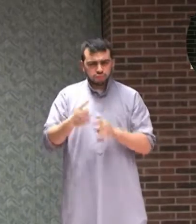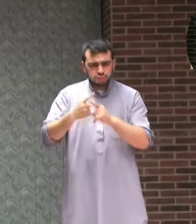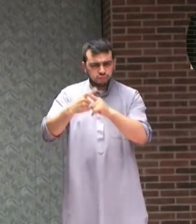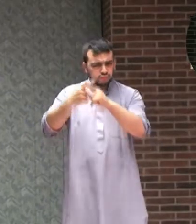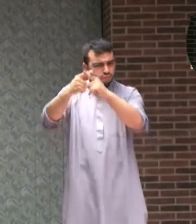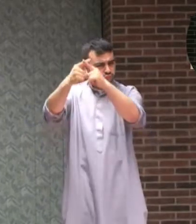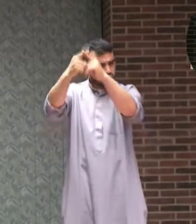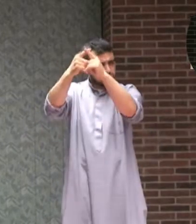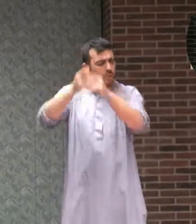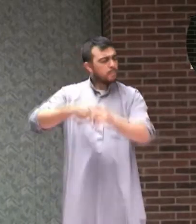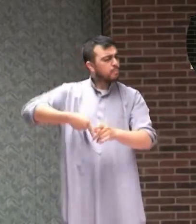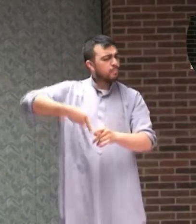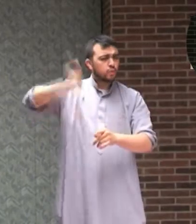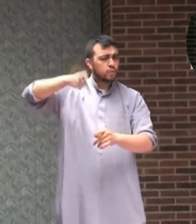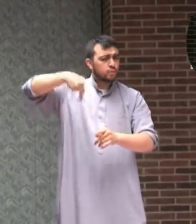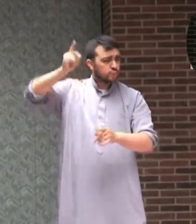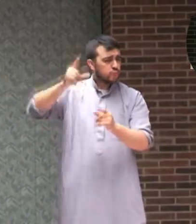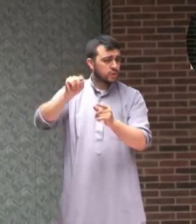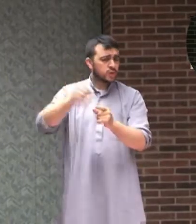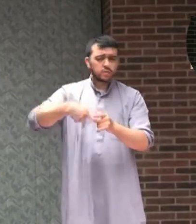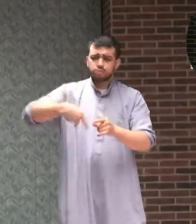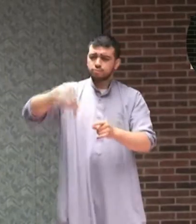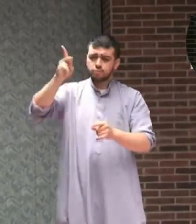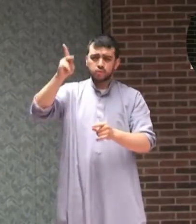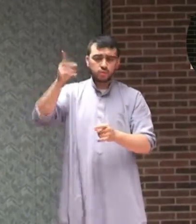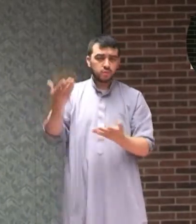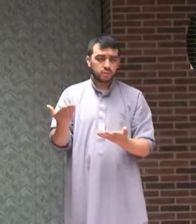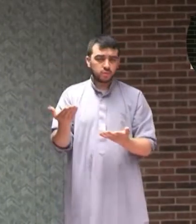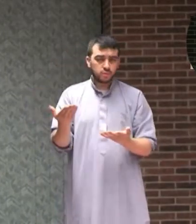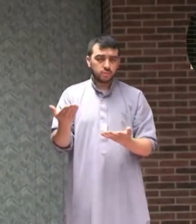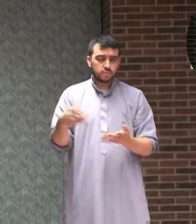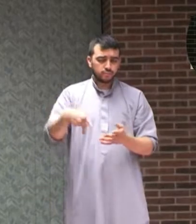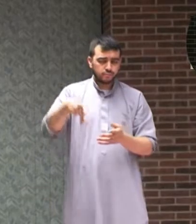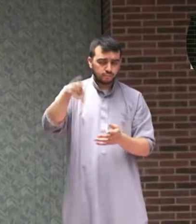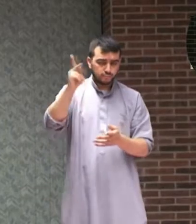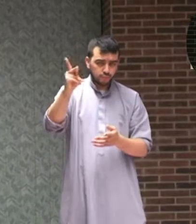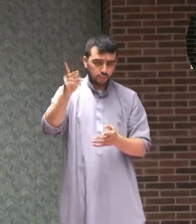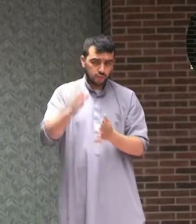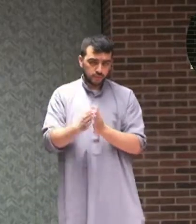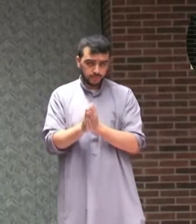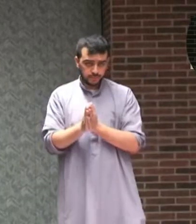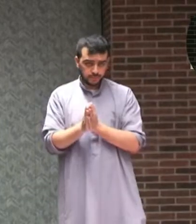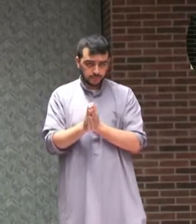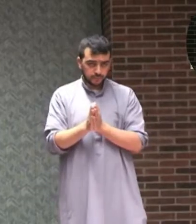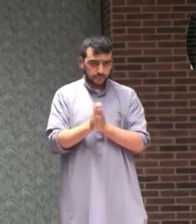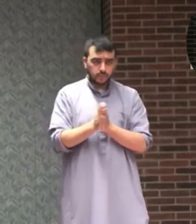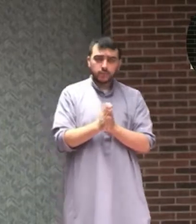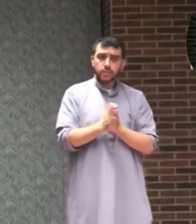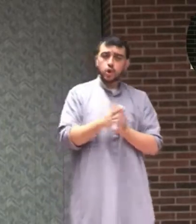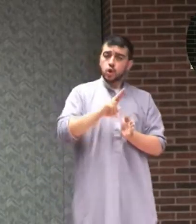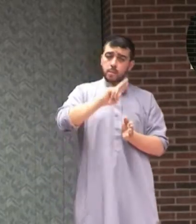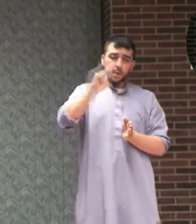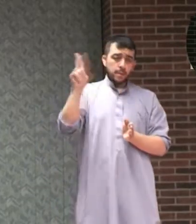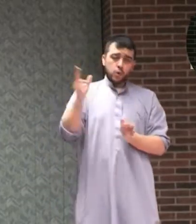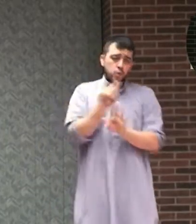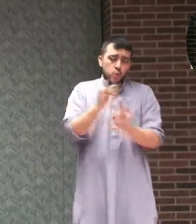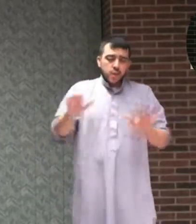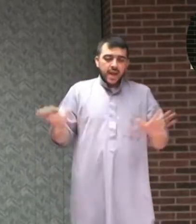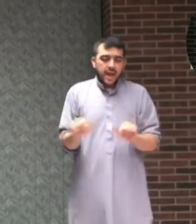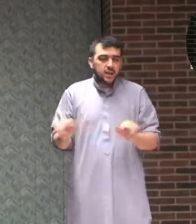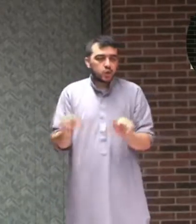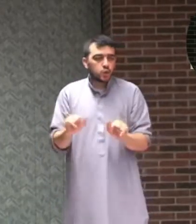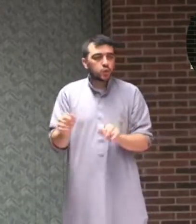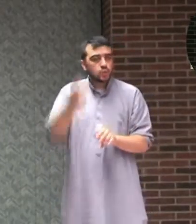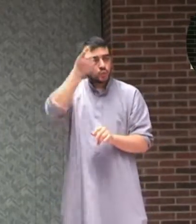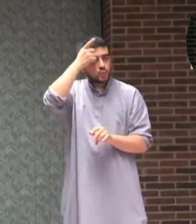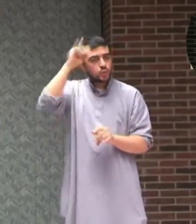j'ai dit précédemment est valable pour les actions de manière générale, durant toute l'année. Mais Allah subhanahu wa ta'ala continue